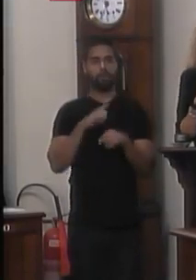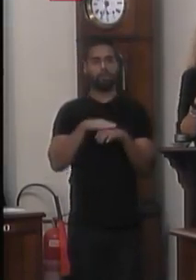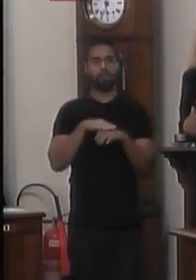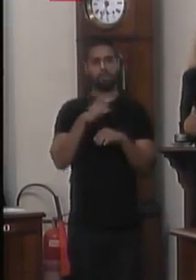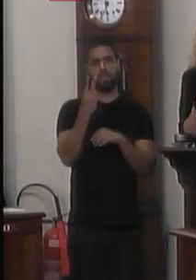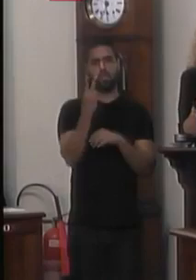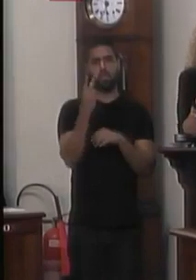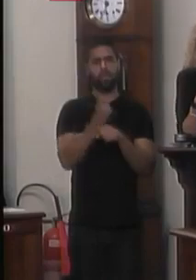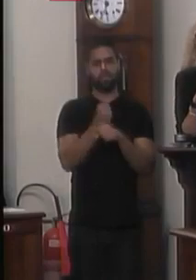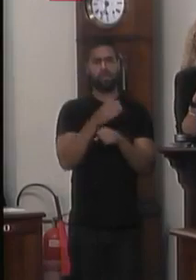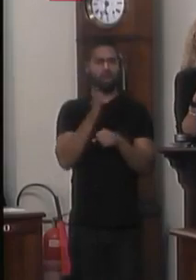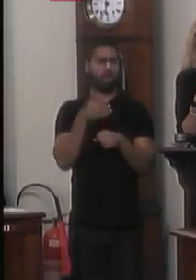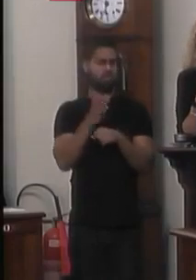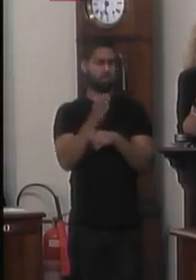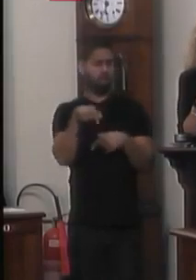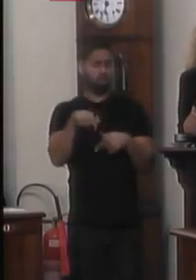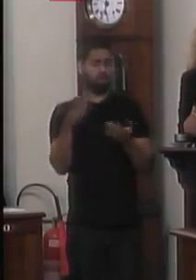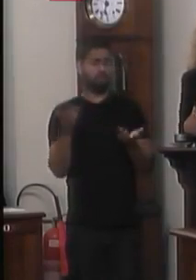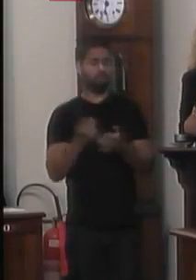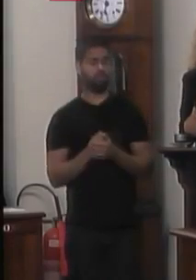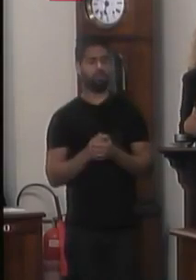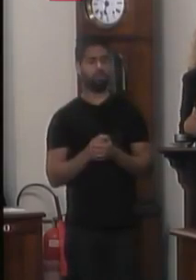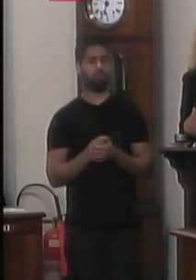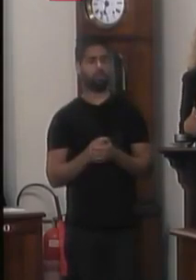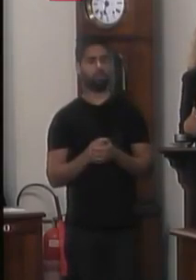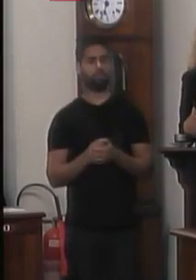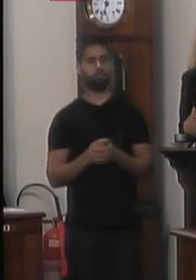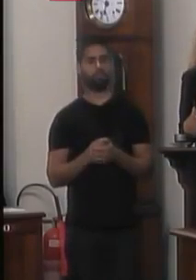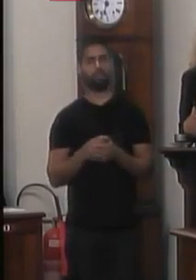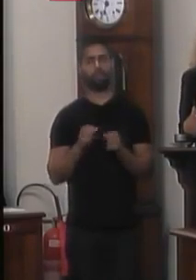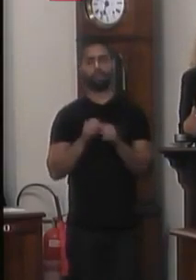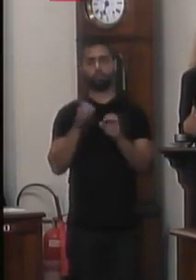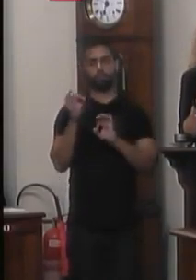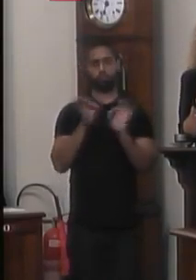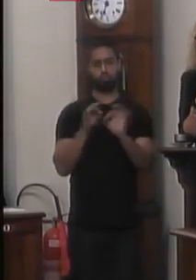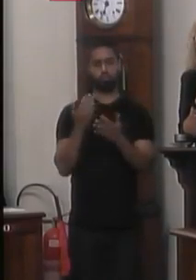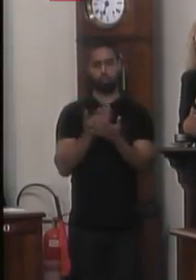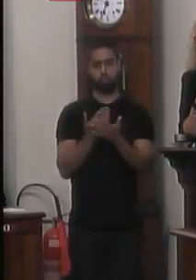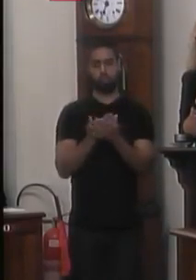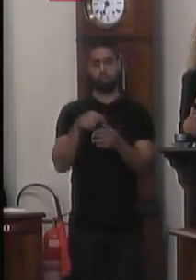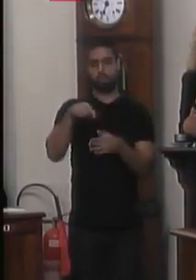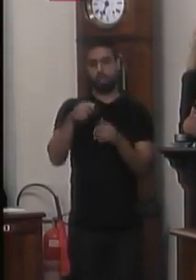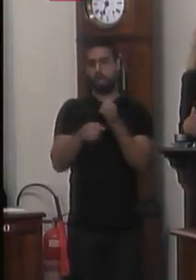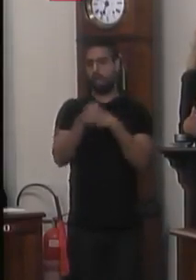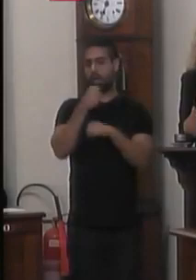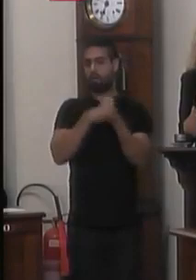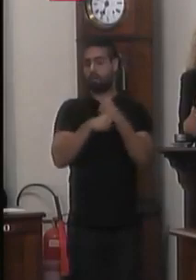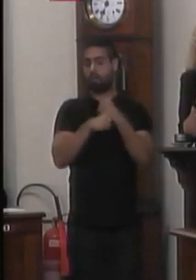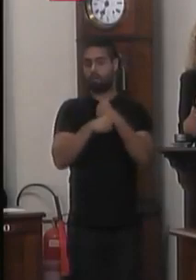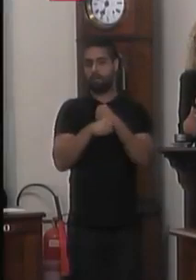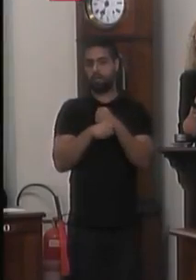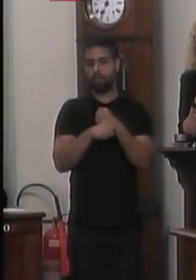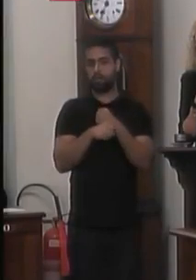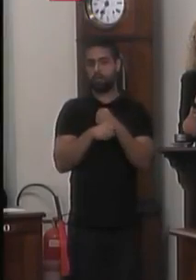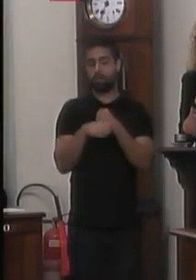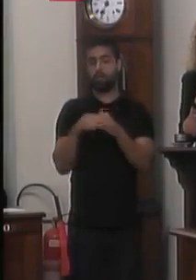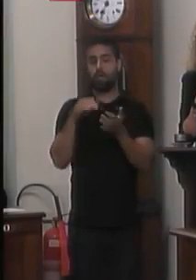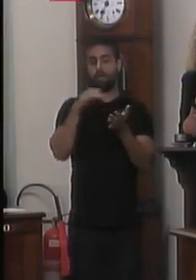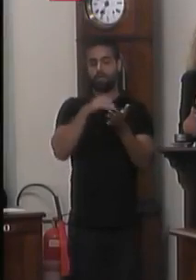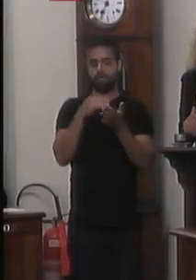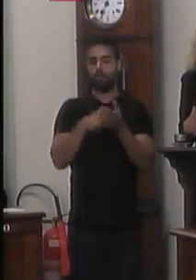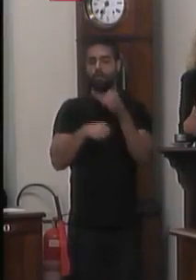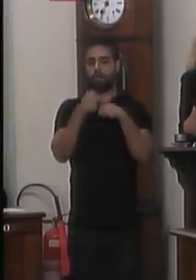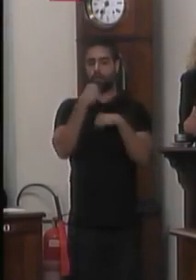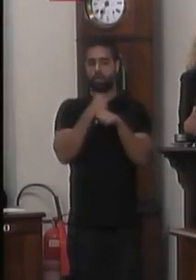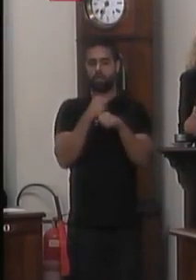aqui. Mas a gente está fazendo, a gente fez o plano de ação ano passado, né? Eu assumi a secretaria ano passado, em abril do ano passado, e a